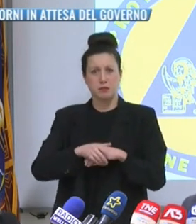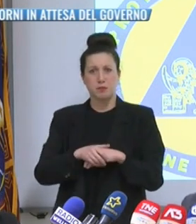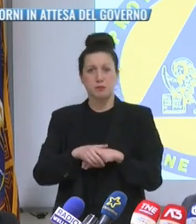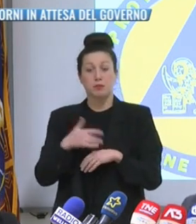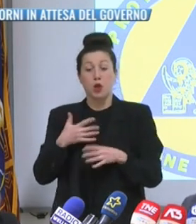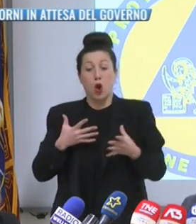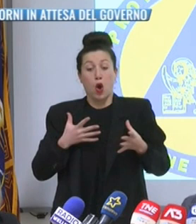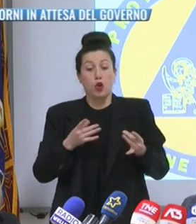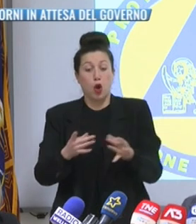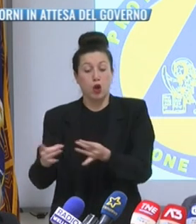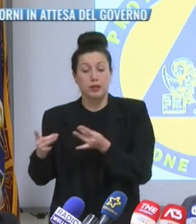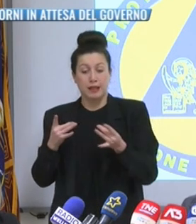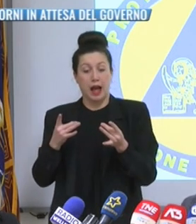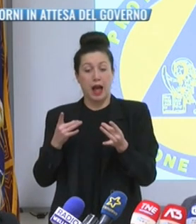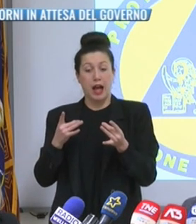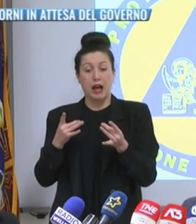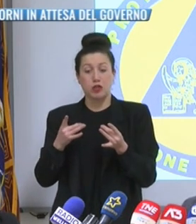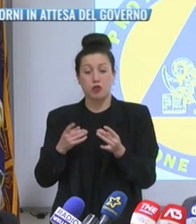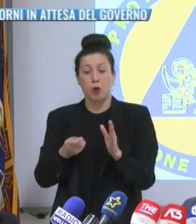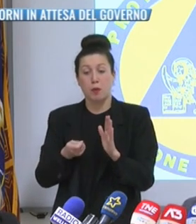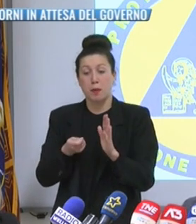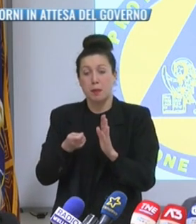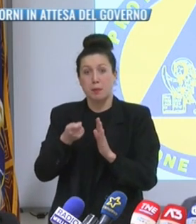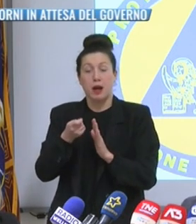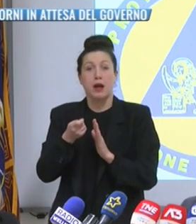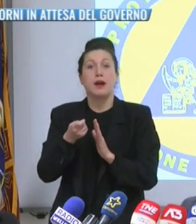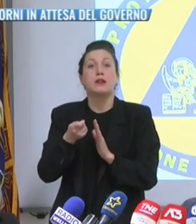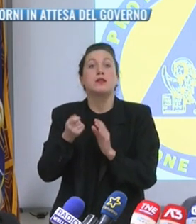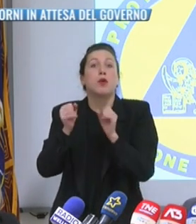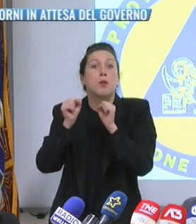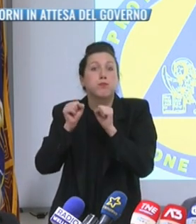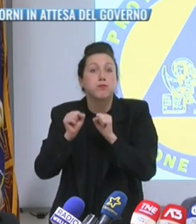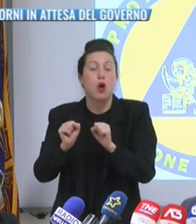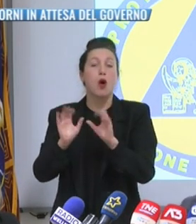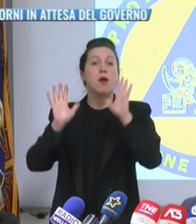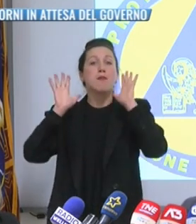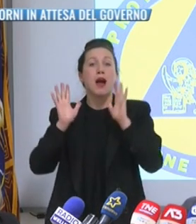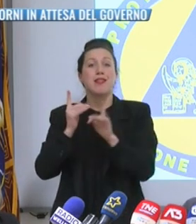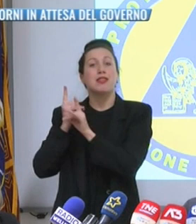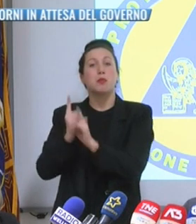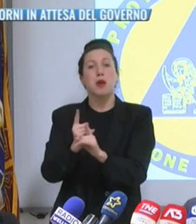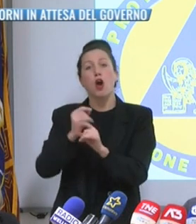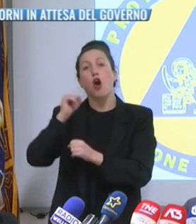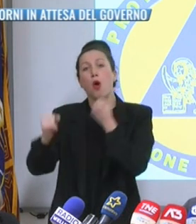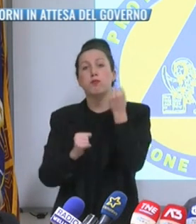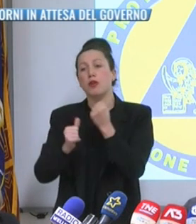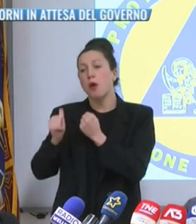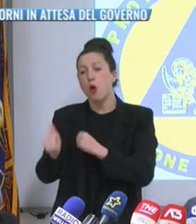dai nostri comportamenti. Tutto dipenderà dai nostri comportamenti. Che nessuno si chiami